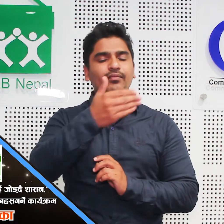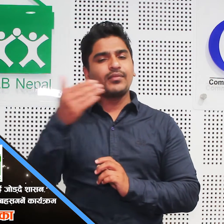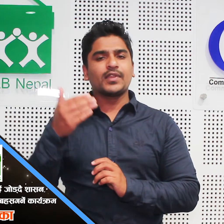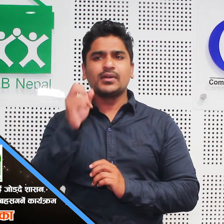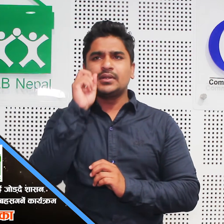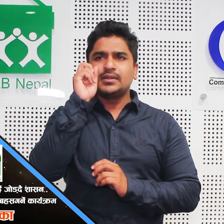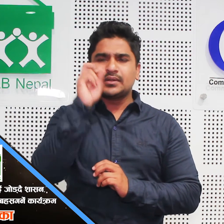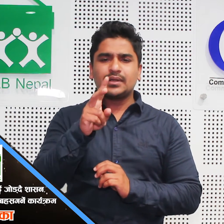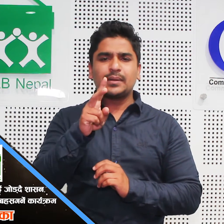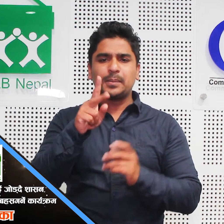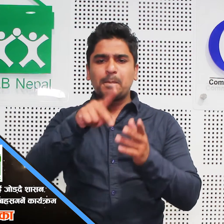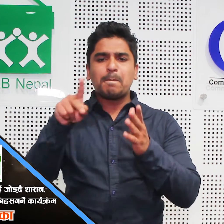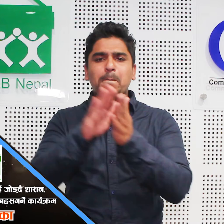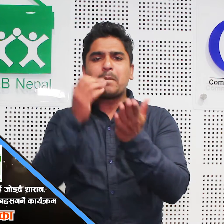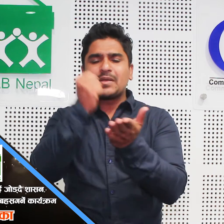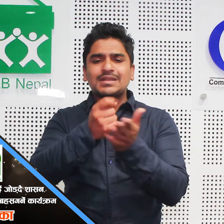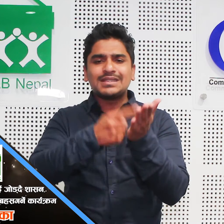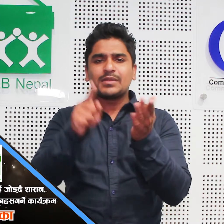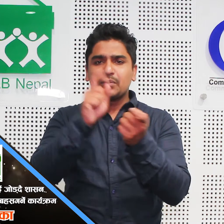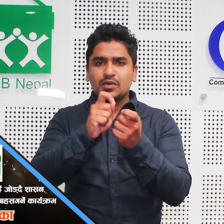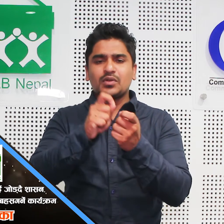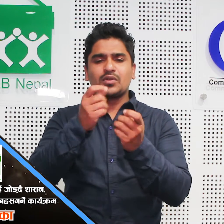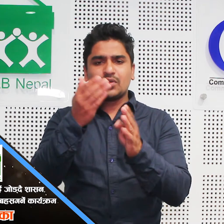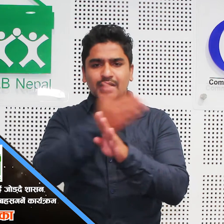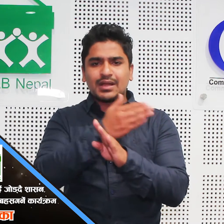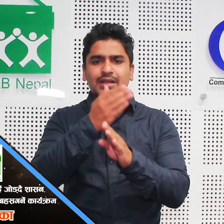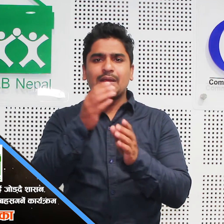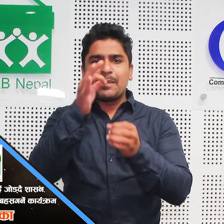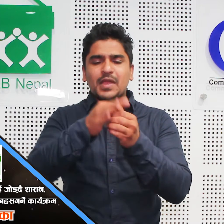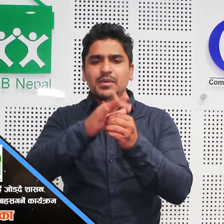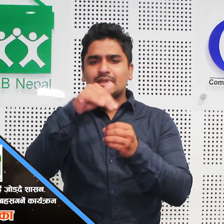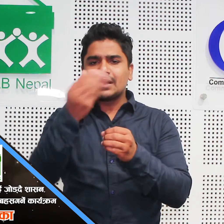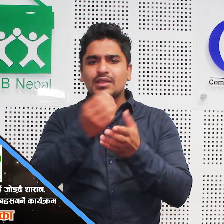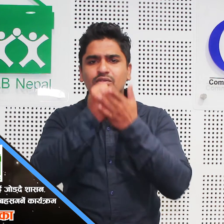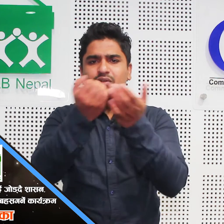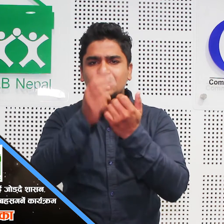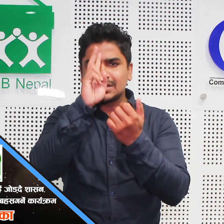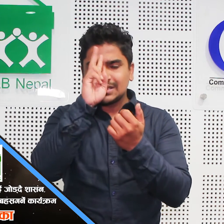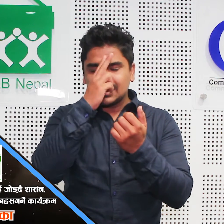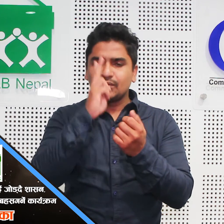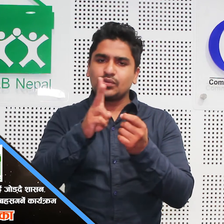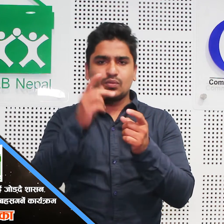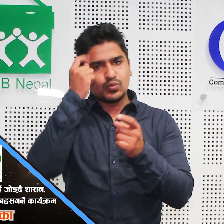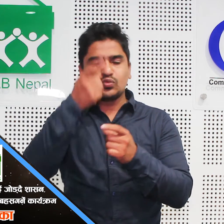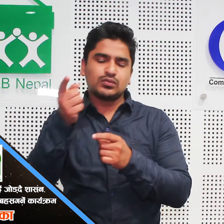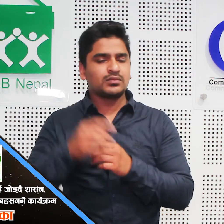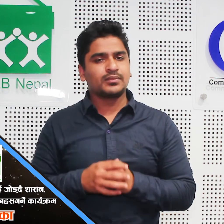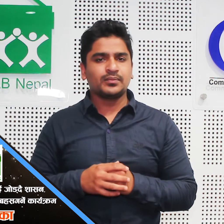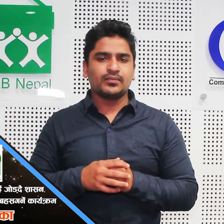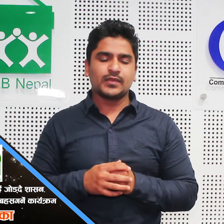तर पासवर्डका लागि सिफारिस बनाउनु भन्दा पहिले एकचोटि हाम्रो व्यवसायलाई केही सहयोग गर्छन् कि त्यो चाहिँ बुझ्नु है। बुझ्नु मात्रै